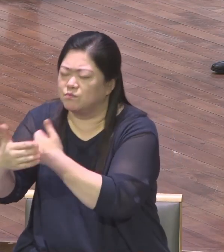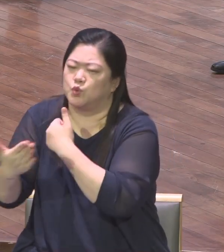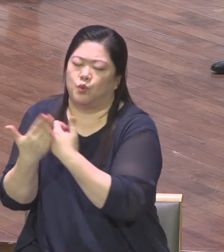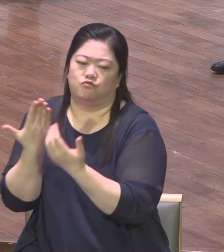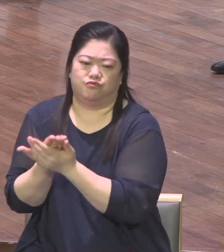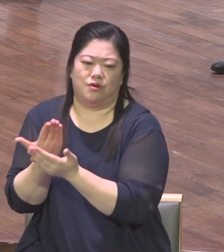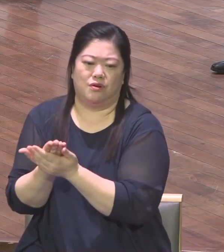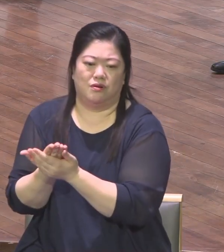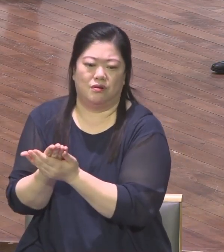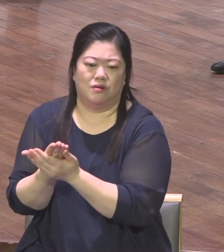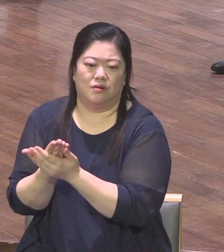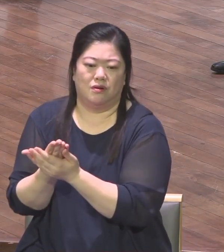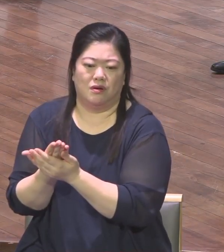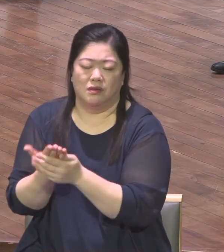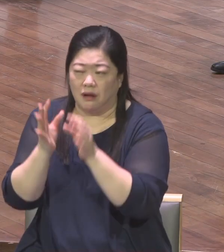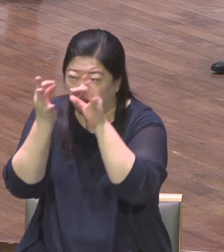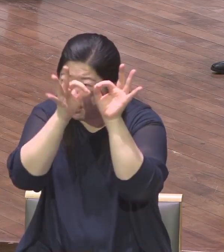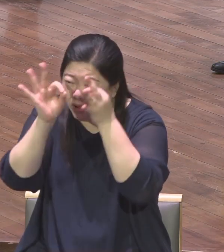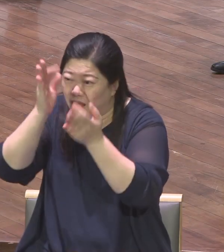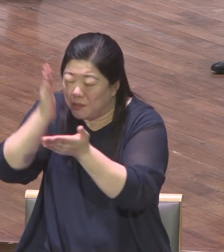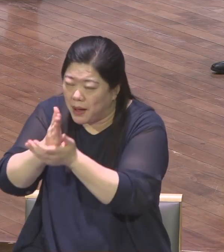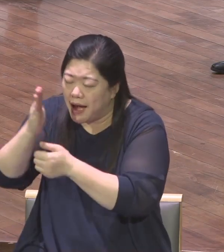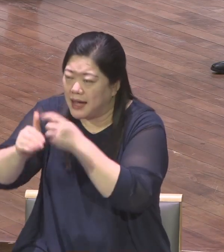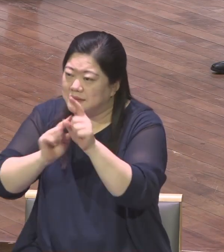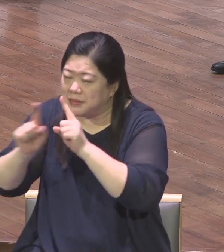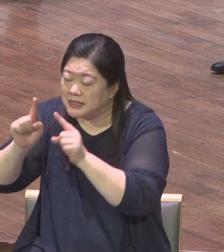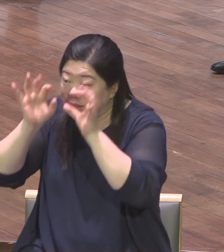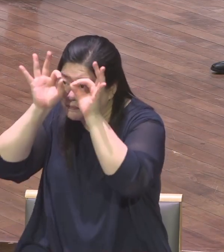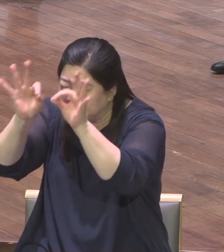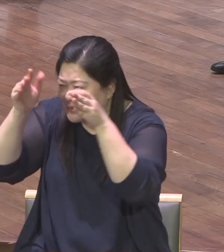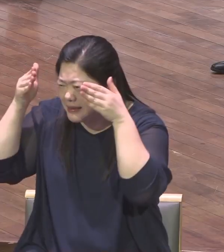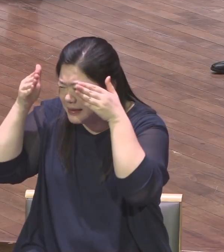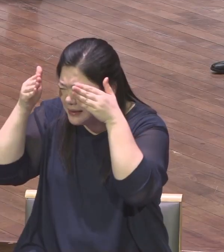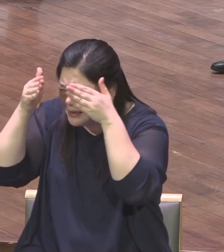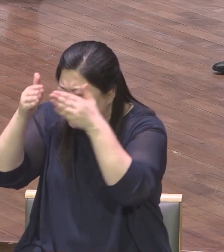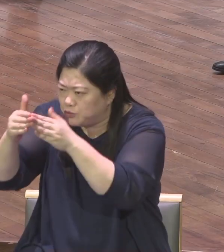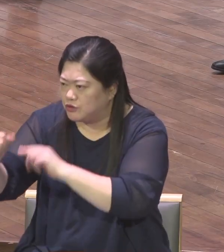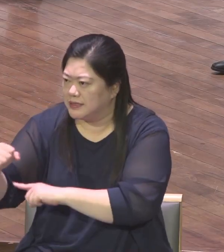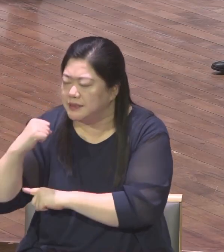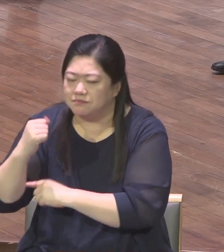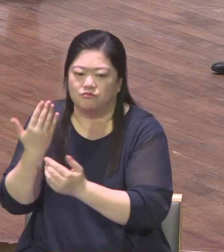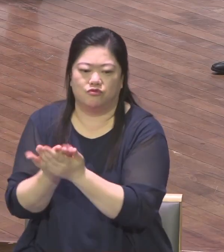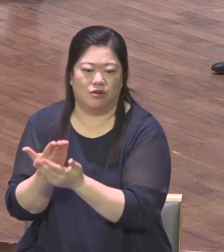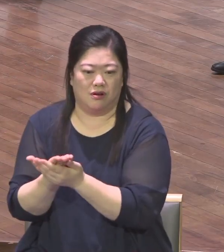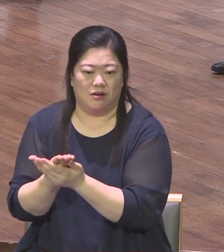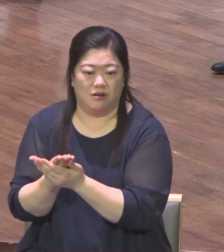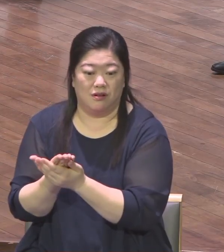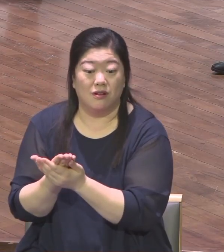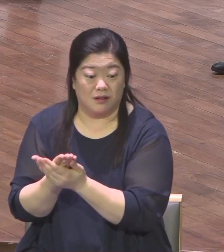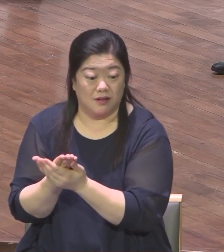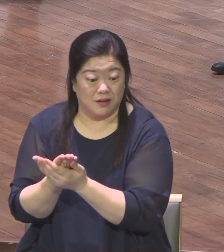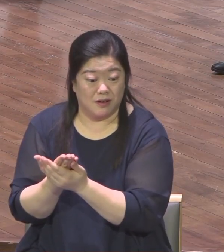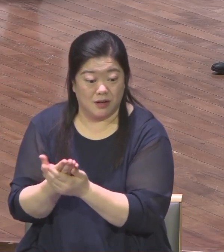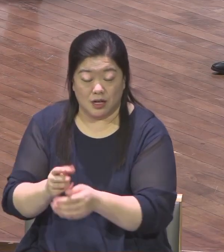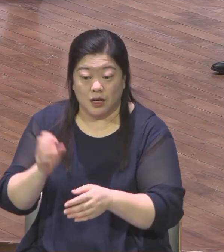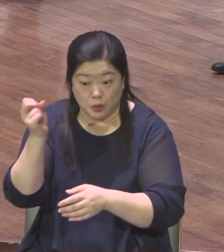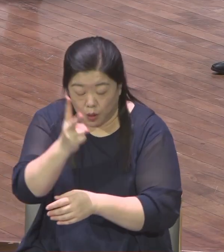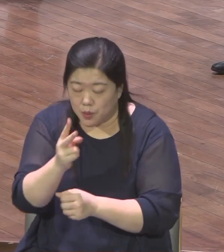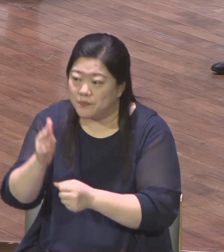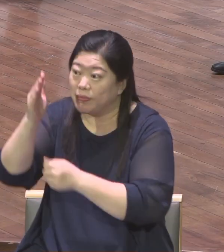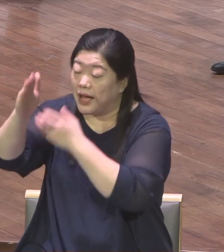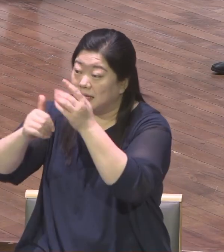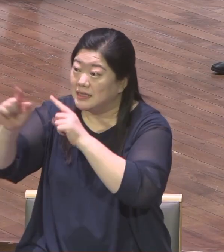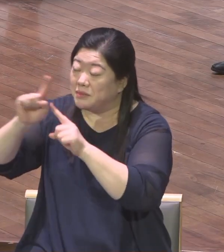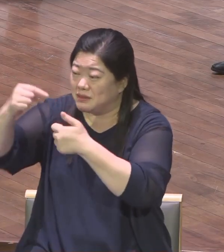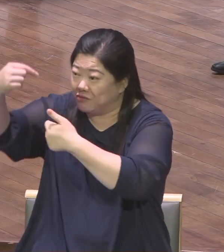철저하게 순종하는 삶을 사는, 그래서 하늘로부터 임하는 신령한 응답을 받게 하여 주옵소서. 하나님이 내 속에